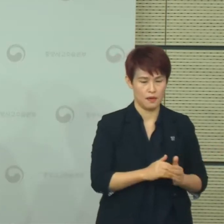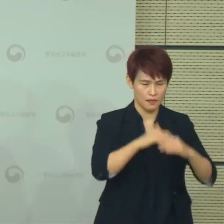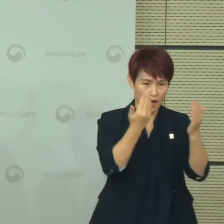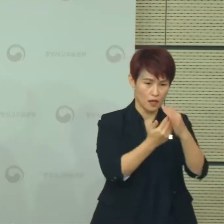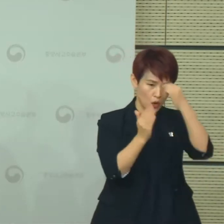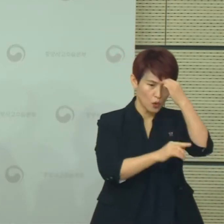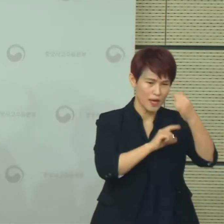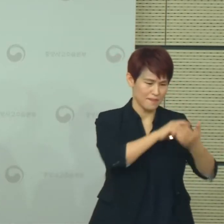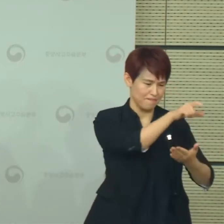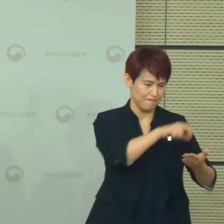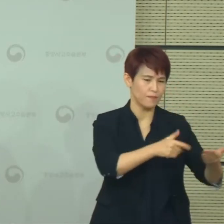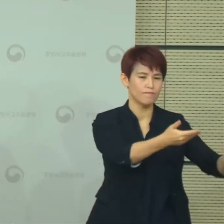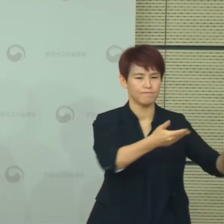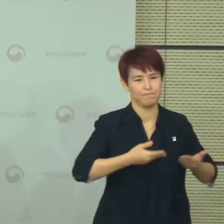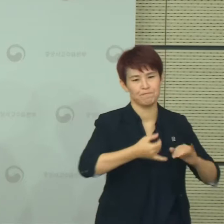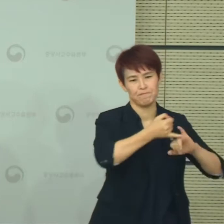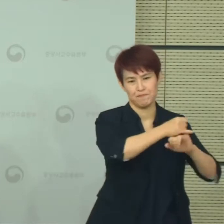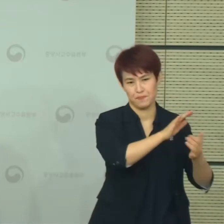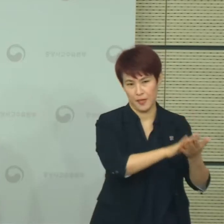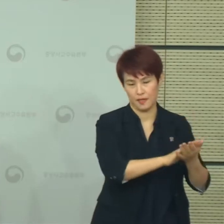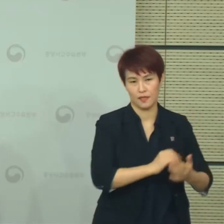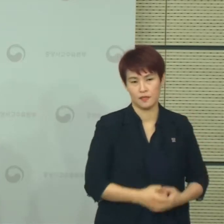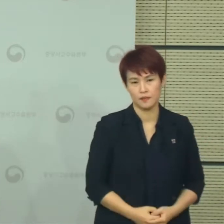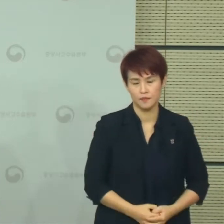명단도 제공하기로 하였습니다.